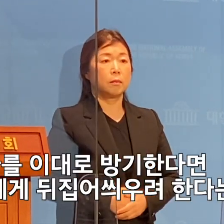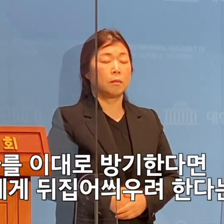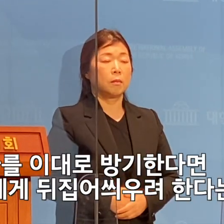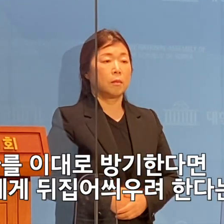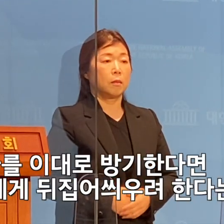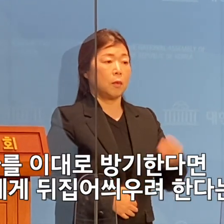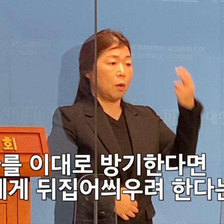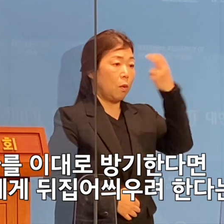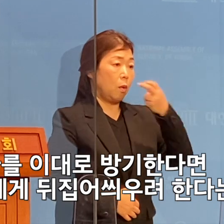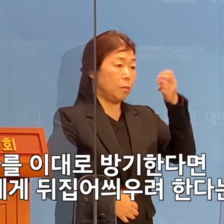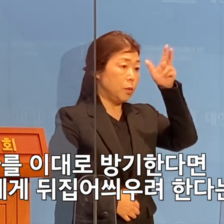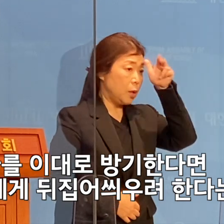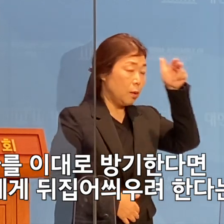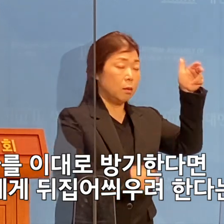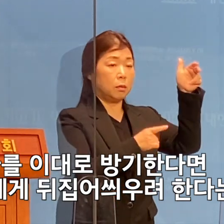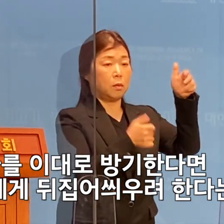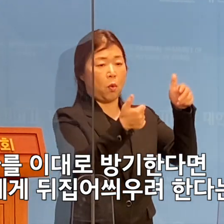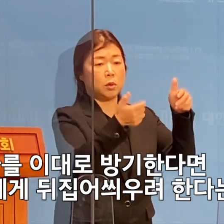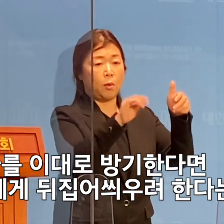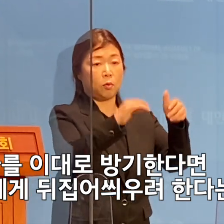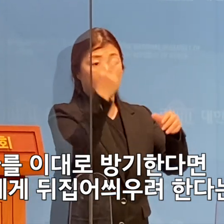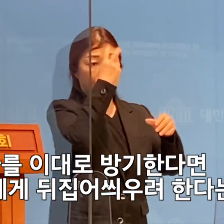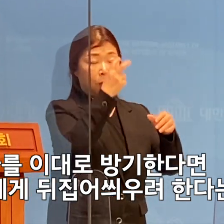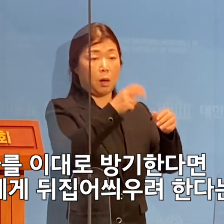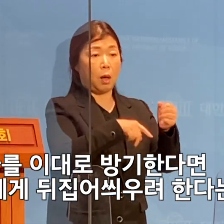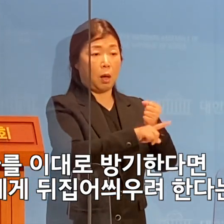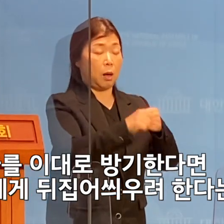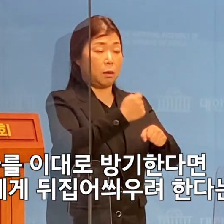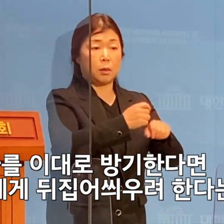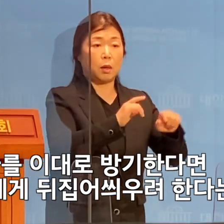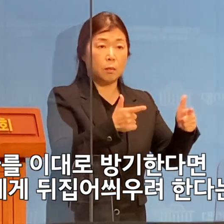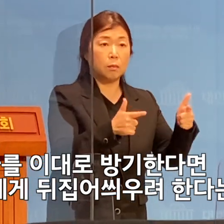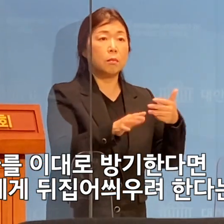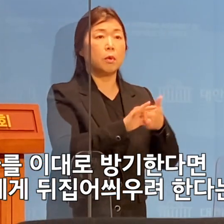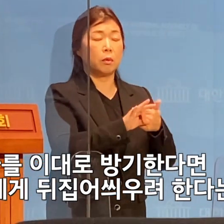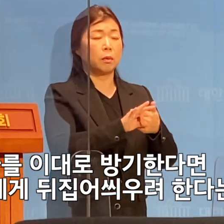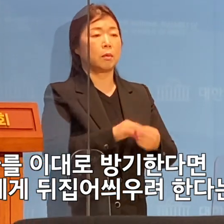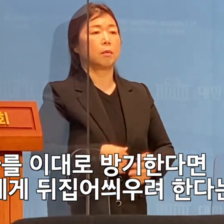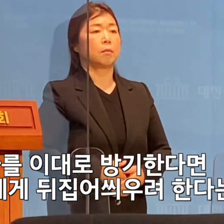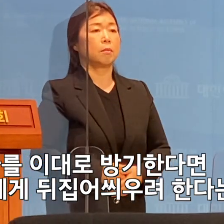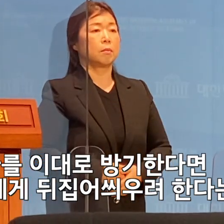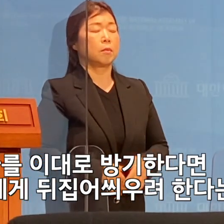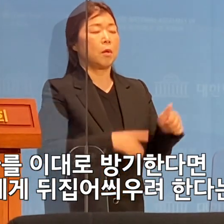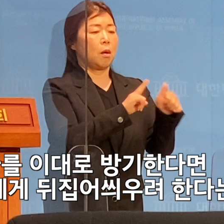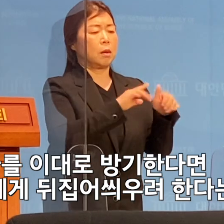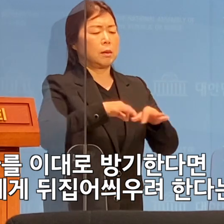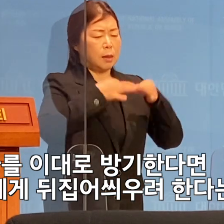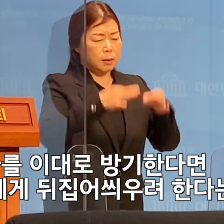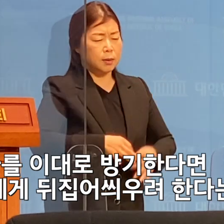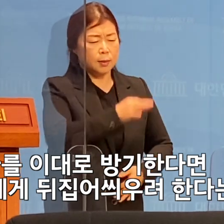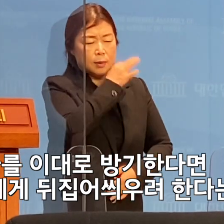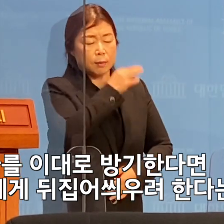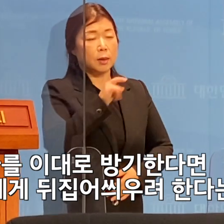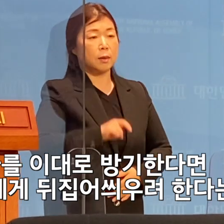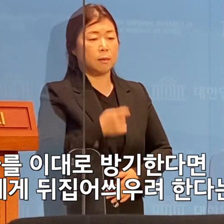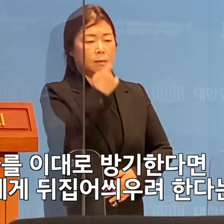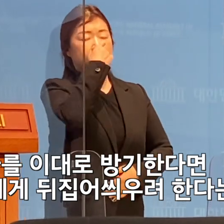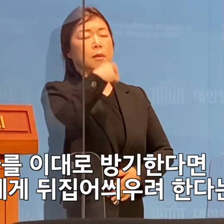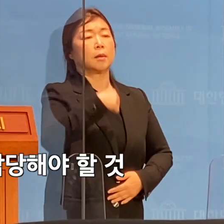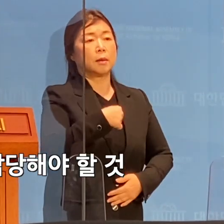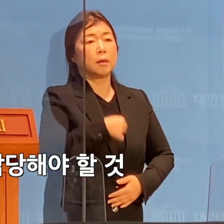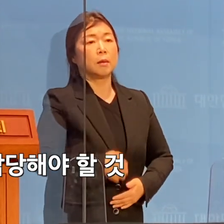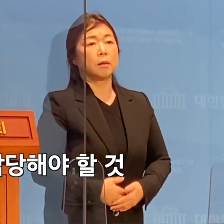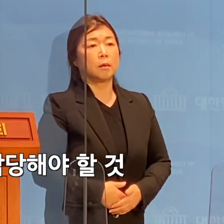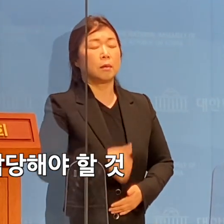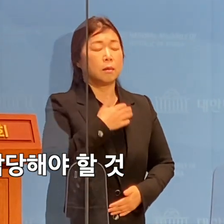검찰이 50억 클럽의 수사를 이대로 방기한다면 자신들의 지분을 야당 대표에게 뒤집어 씌우려